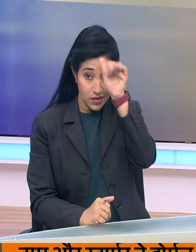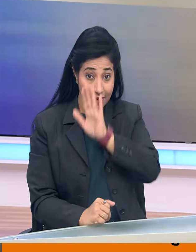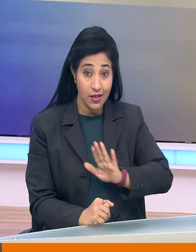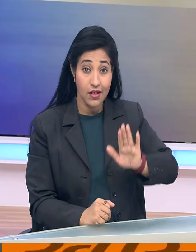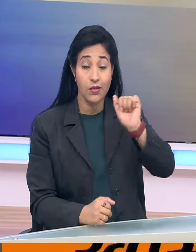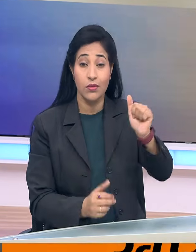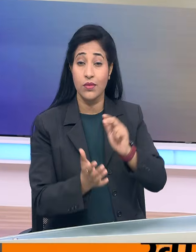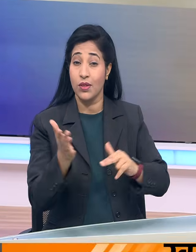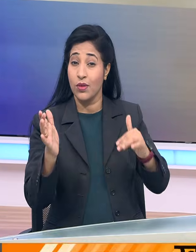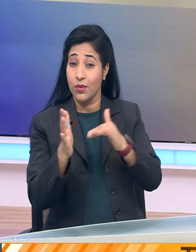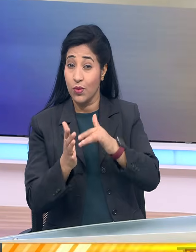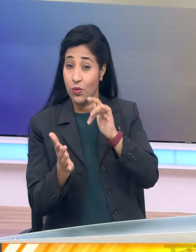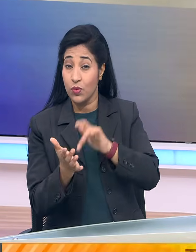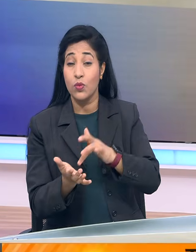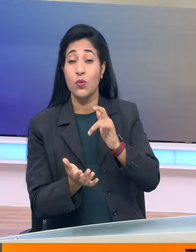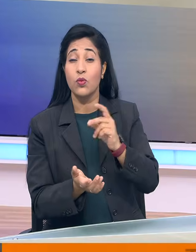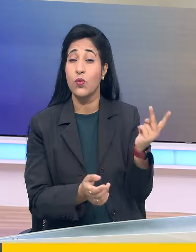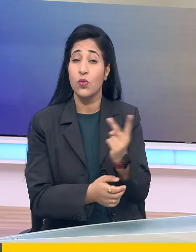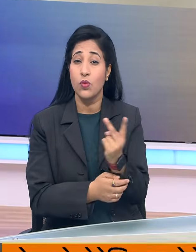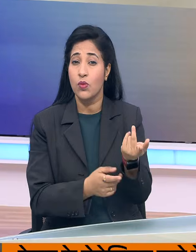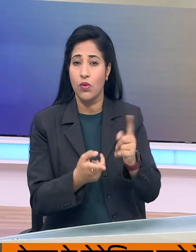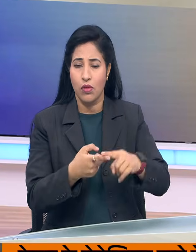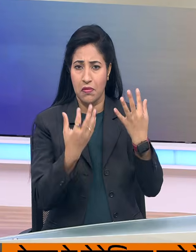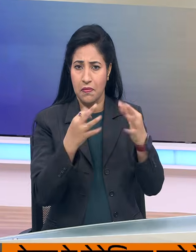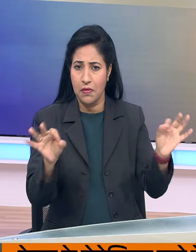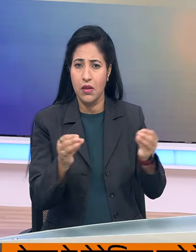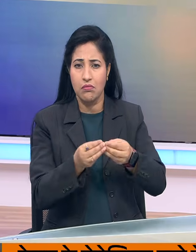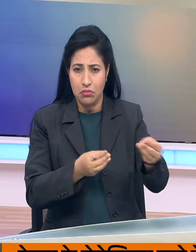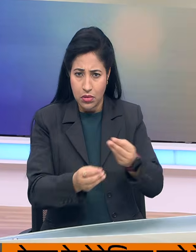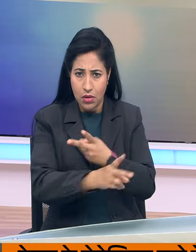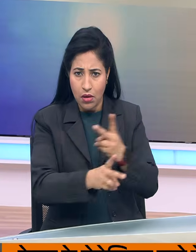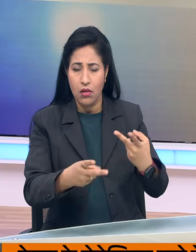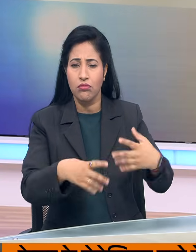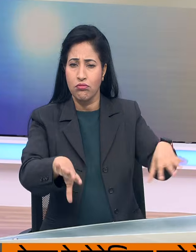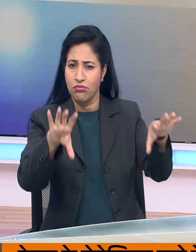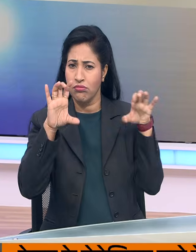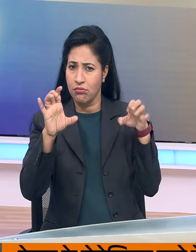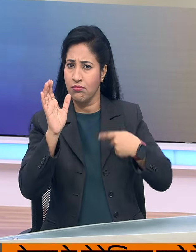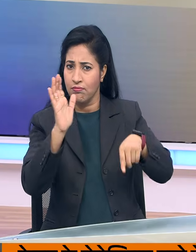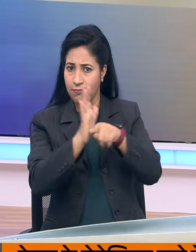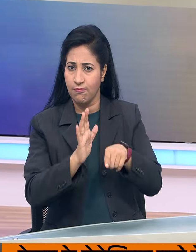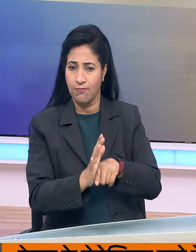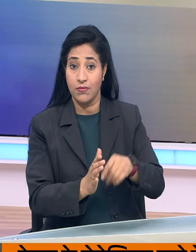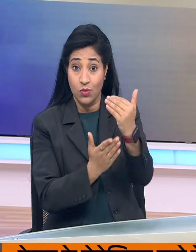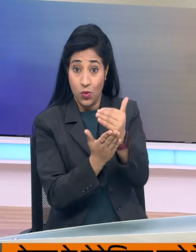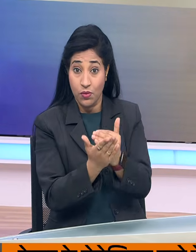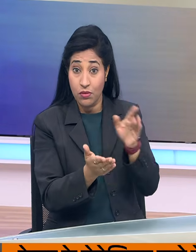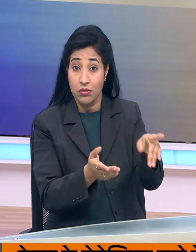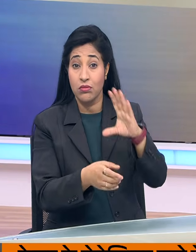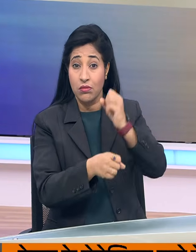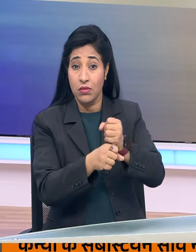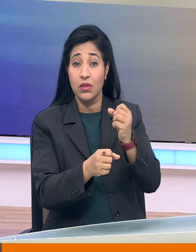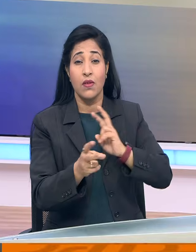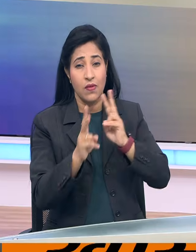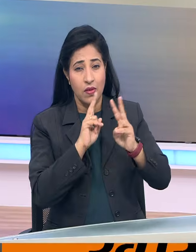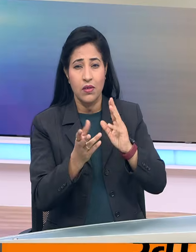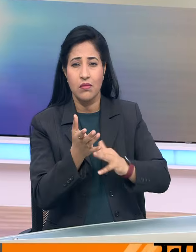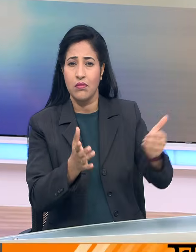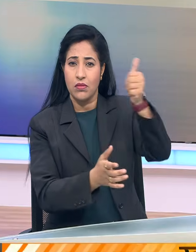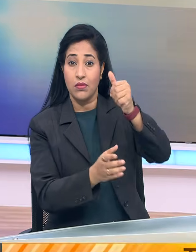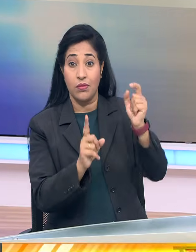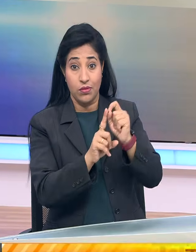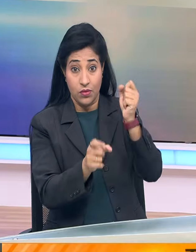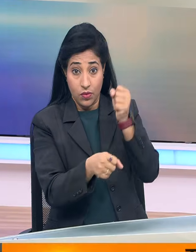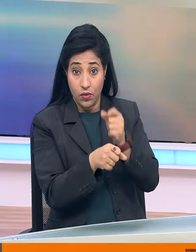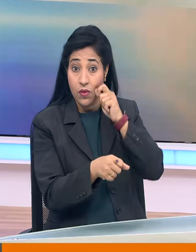भारत और न्यूजीलैंड के बीच आज मुक्त व्यापार समझौते पर हस्ताक्षर होंगे। इस समारोह में केंद्रीय वाणिज्य एवं उद्योग मंत्री पीयूष